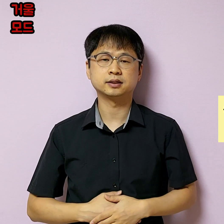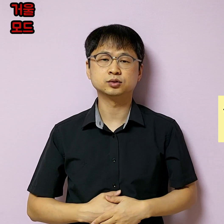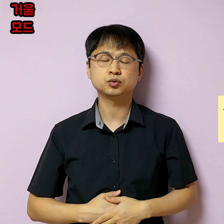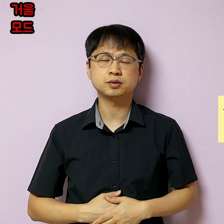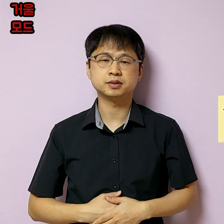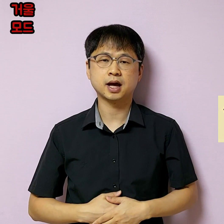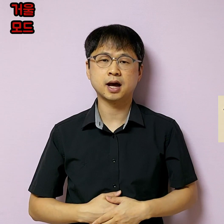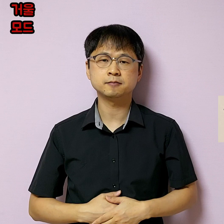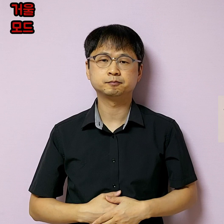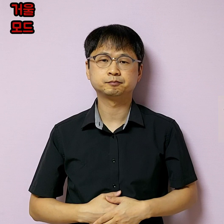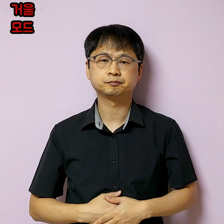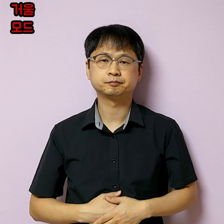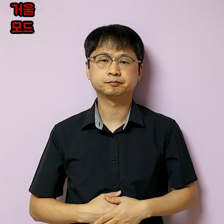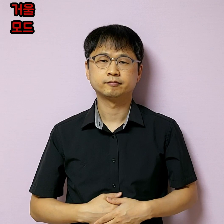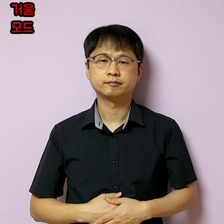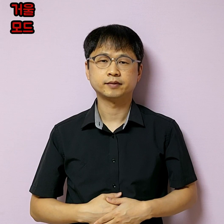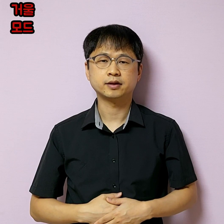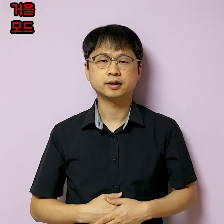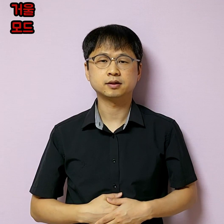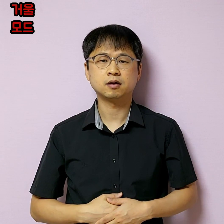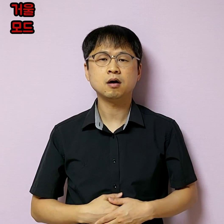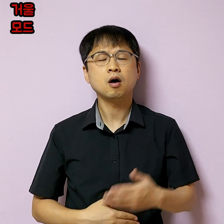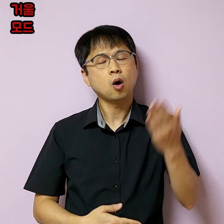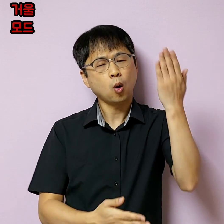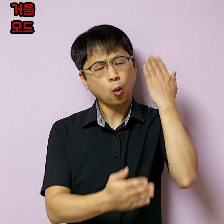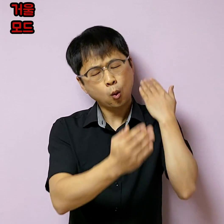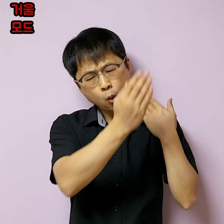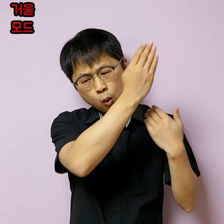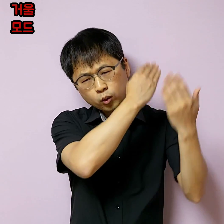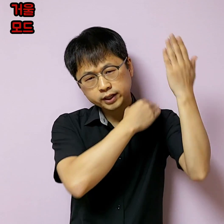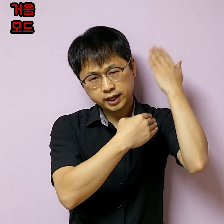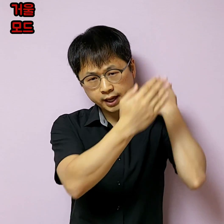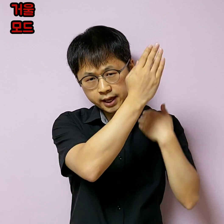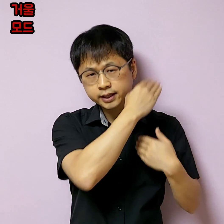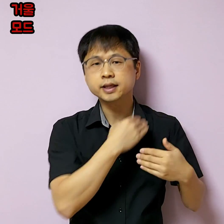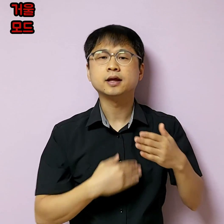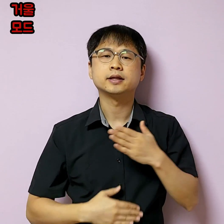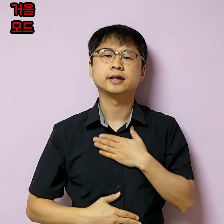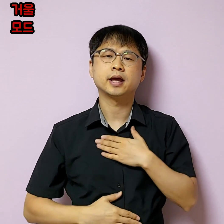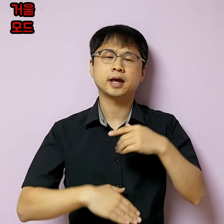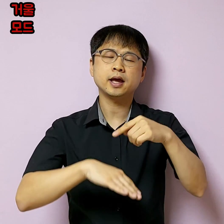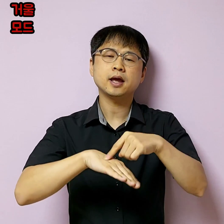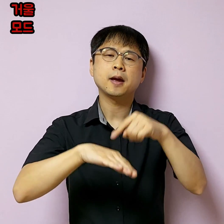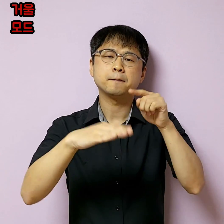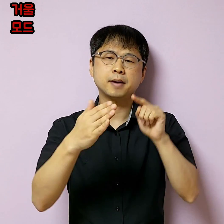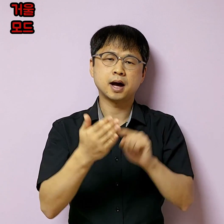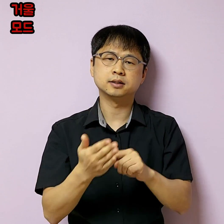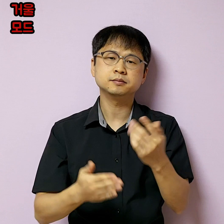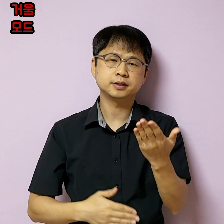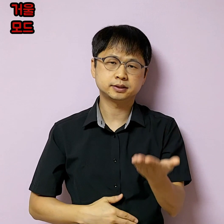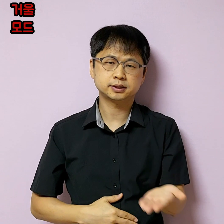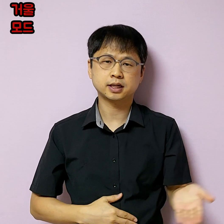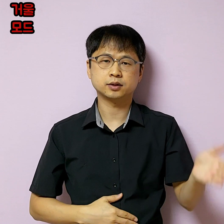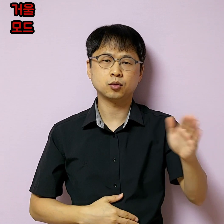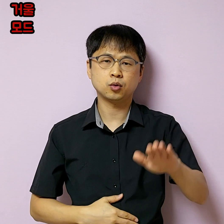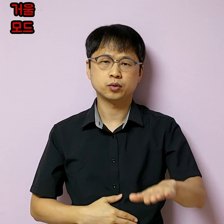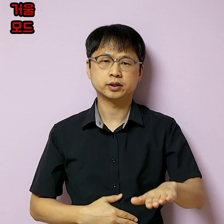나타내는 수어입니다. 네, 그래서 오래된 내 마음일지라도